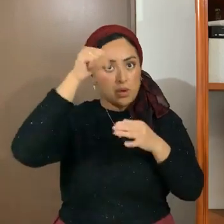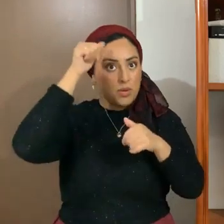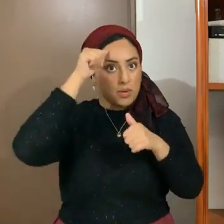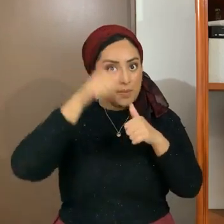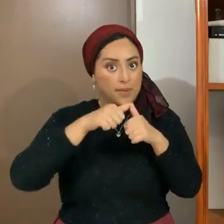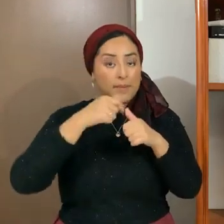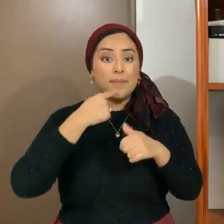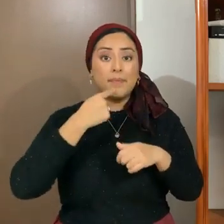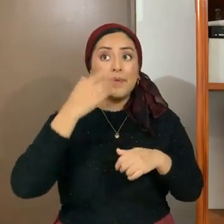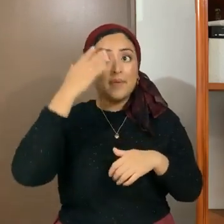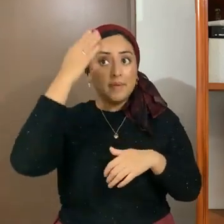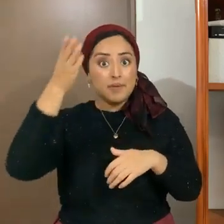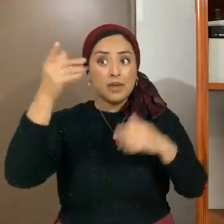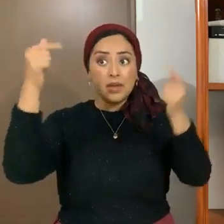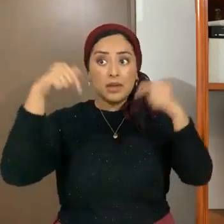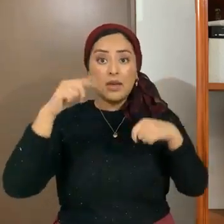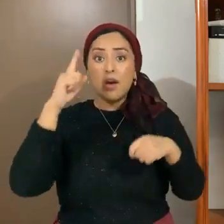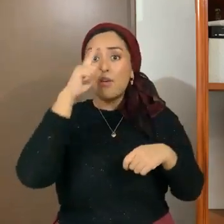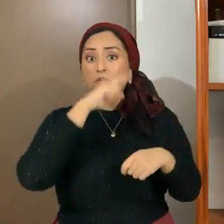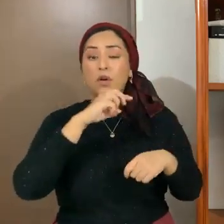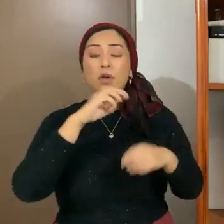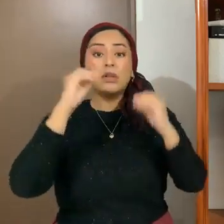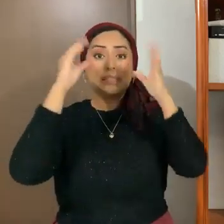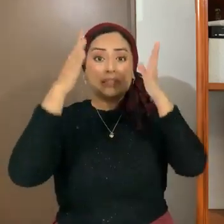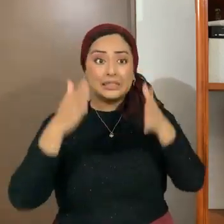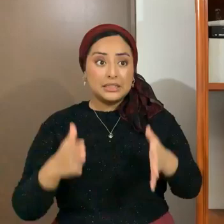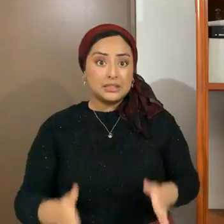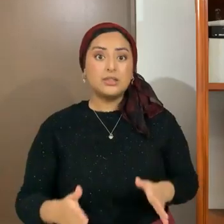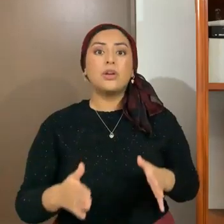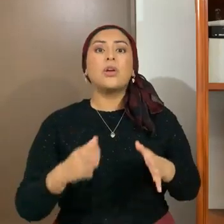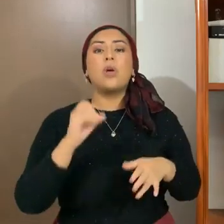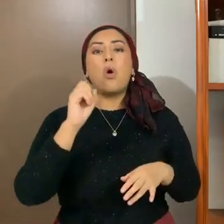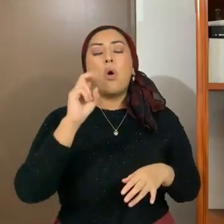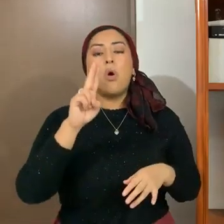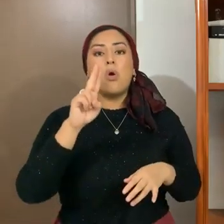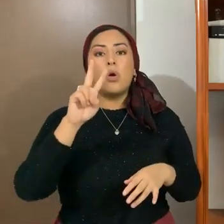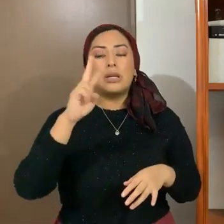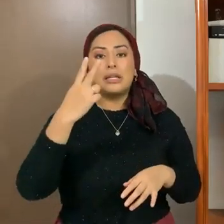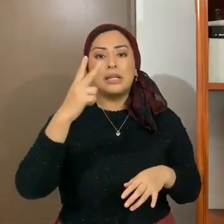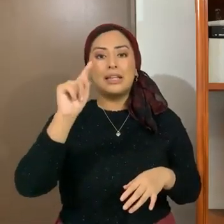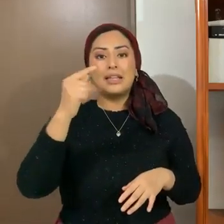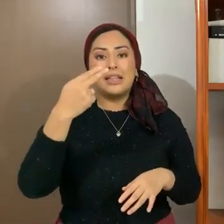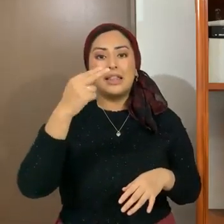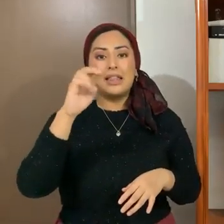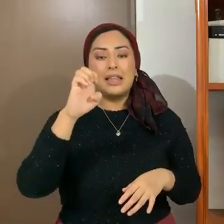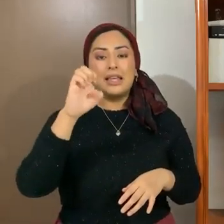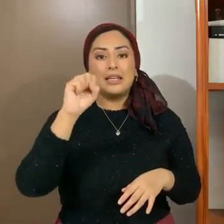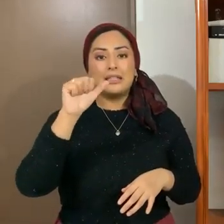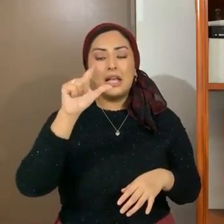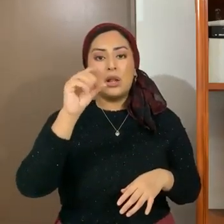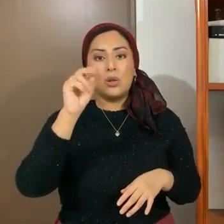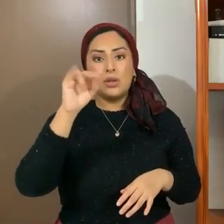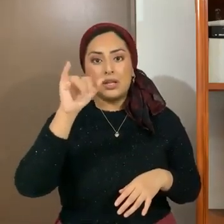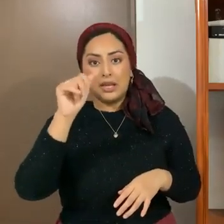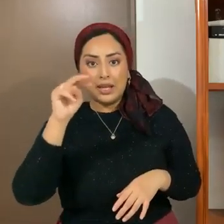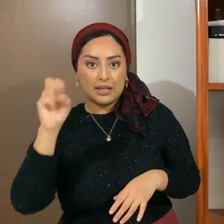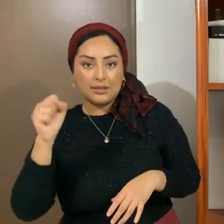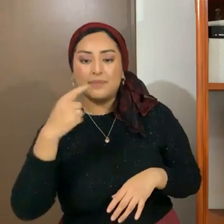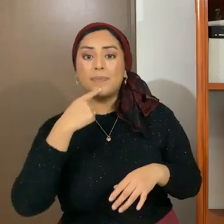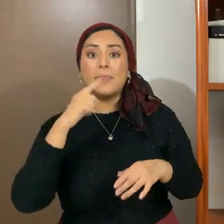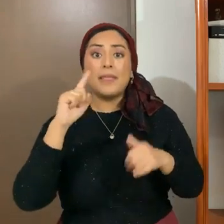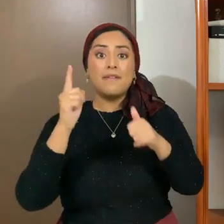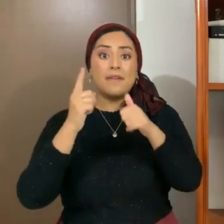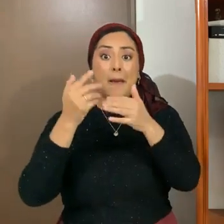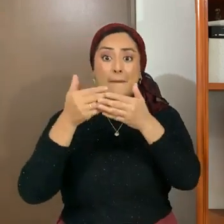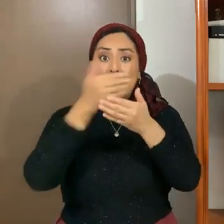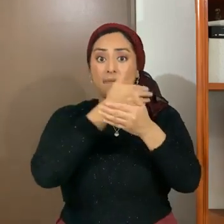Y vendrán, y aparecerán falsos maestros, amén, o lo que está en segunda de Tesalonicenses, porque no vendrá sin que antes se venga la apostasía.